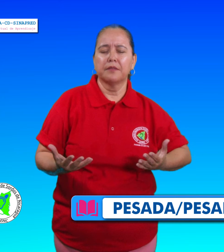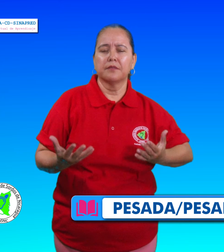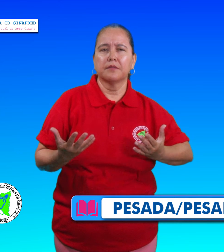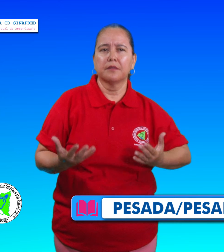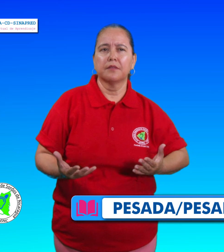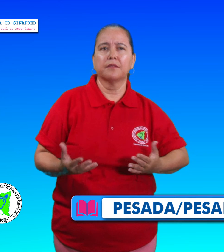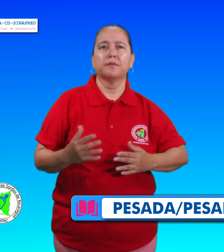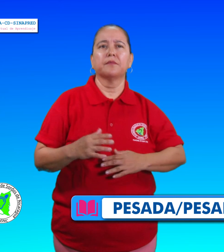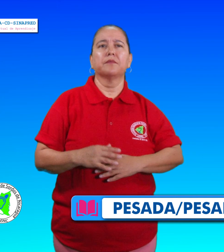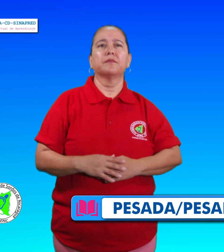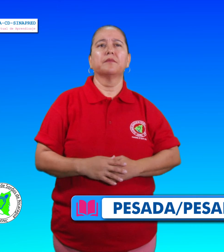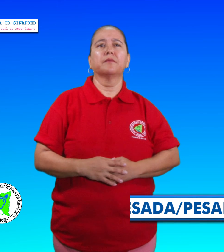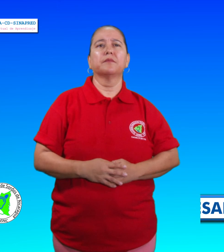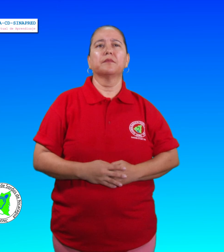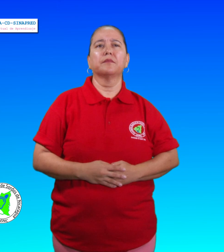Pesada, pesado.